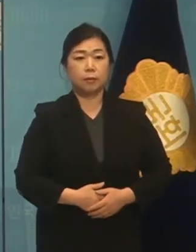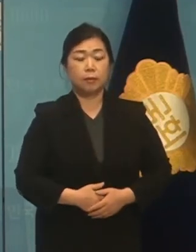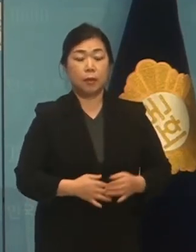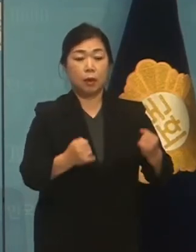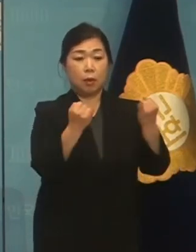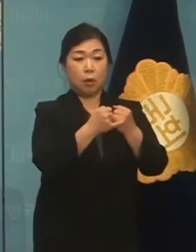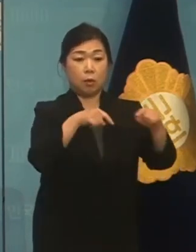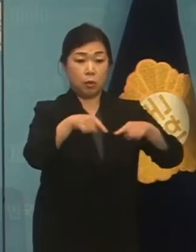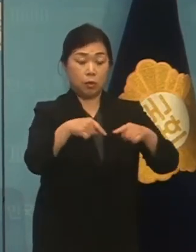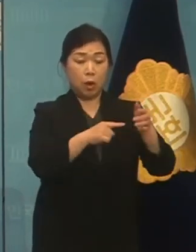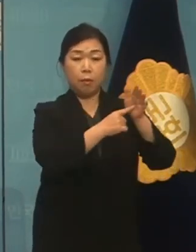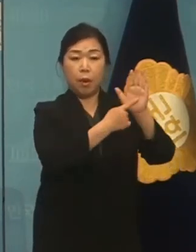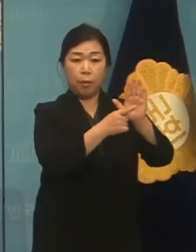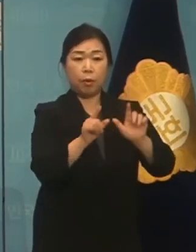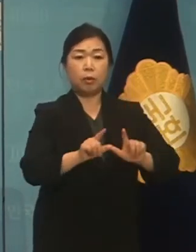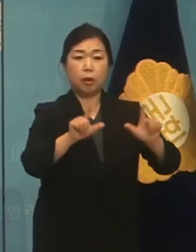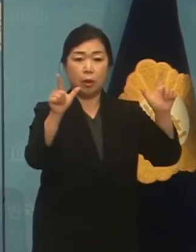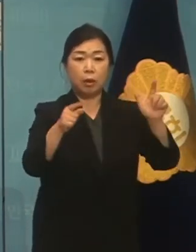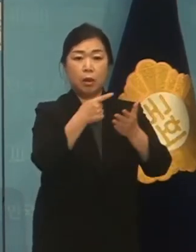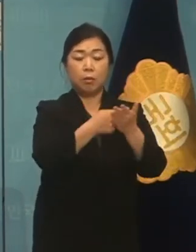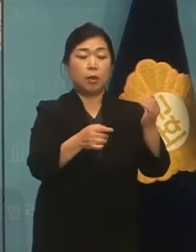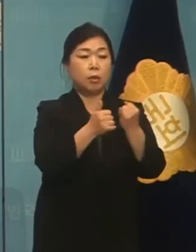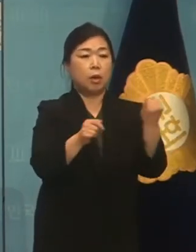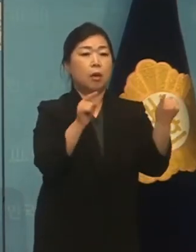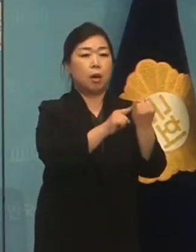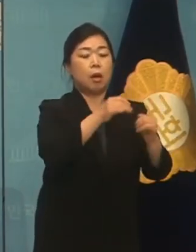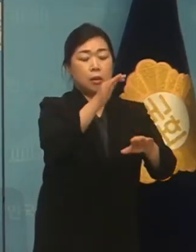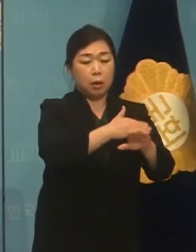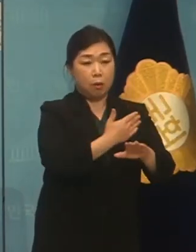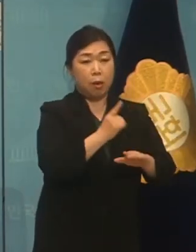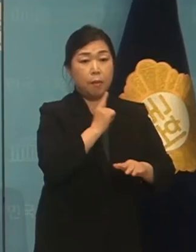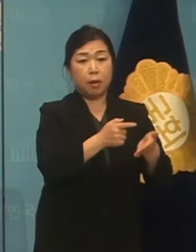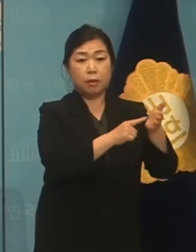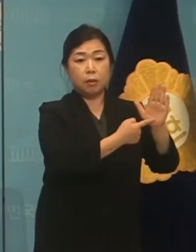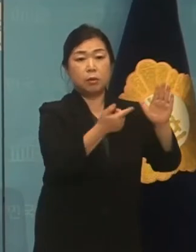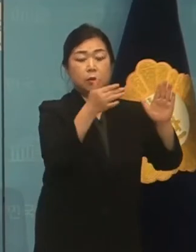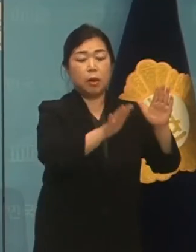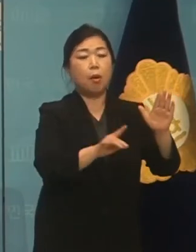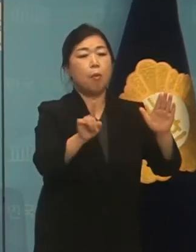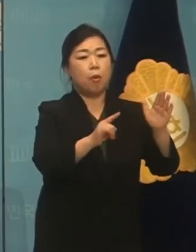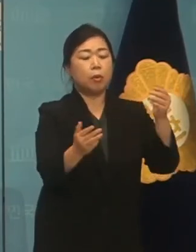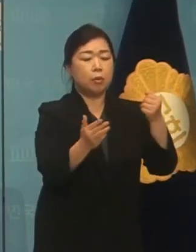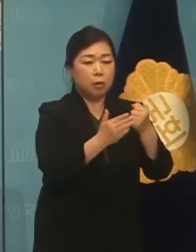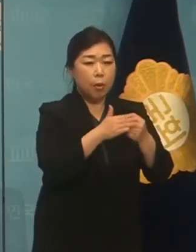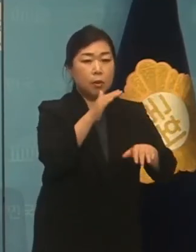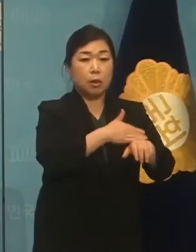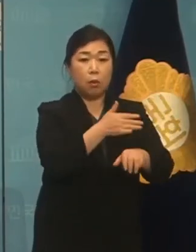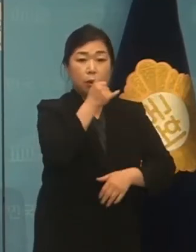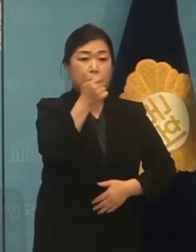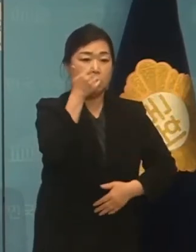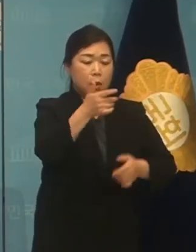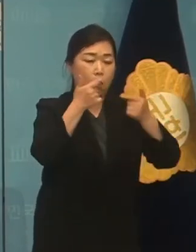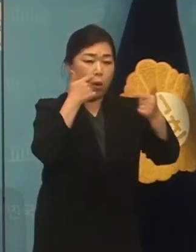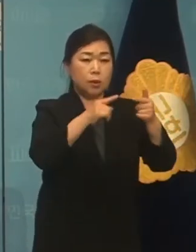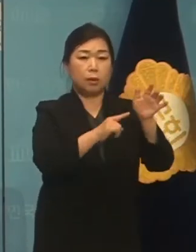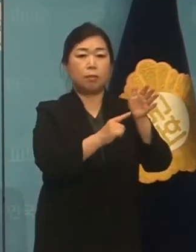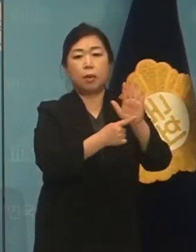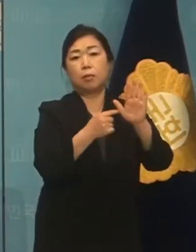여성 정책을 발표하던 날 피해자에게 사과는 했지만 무엇에 대한 사과인지 명확하게 언급하지